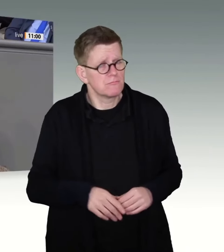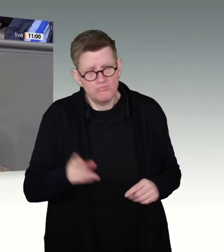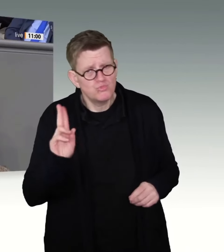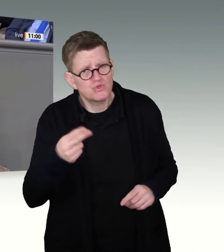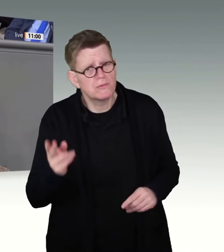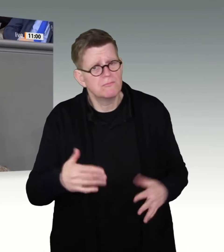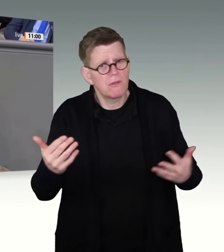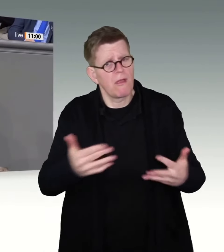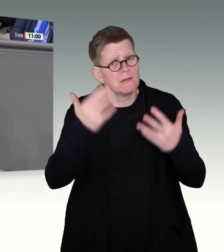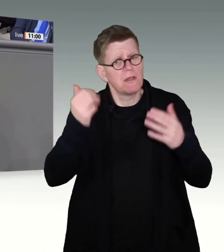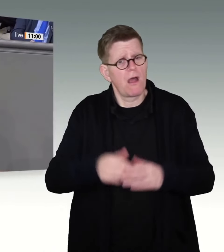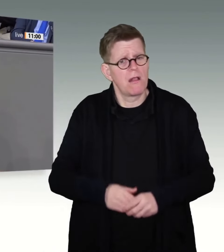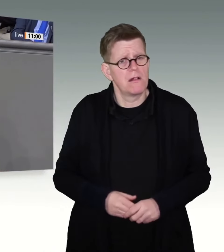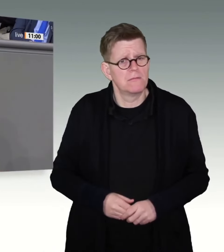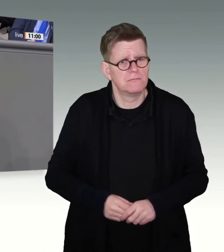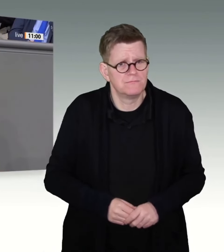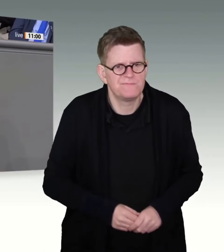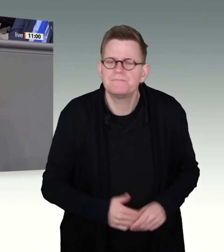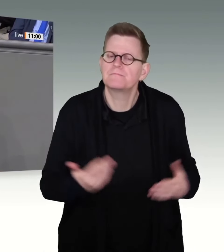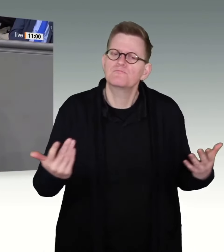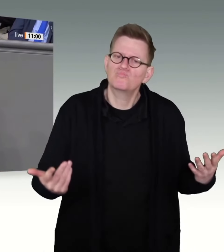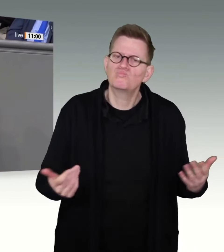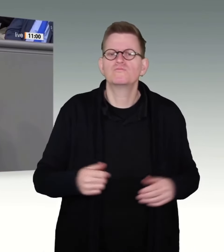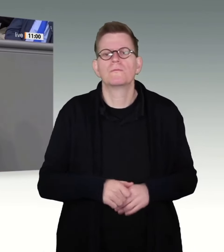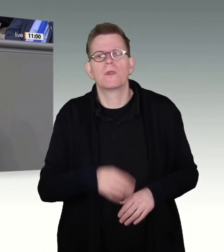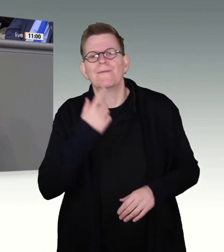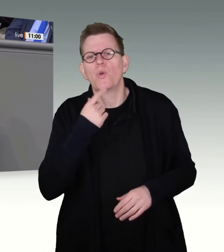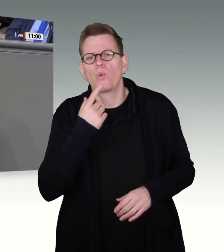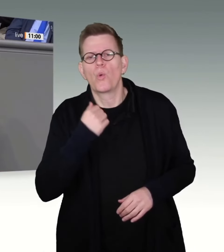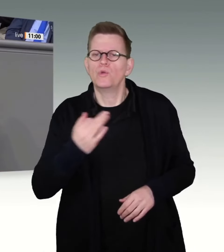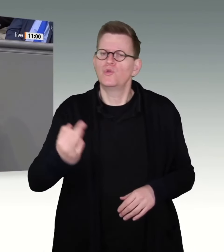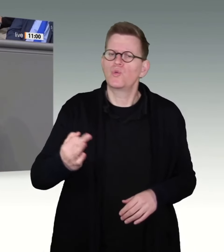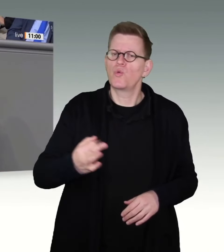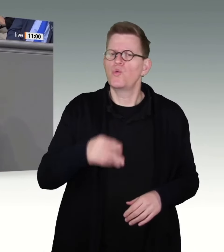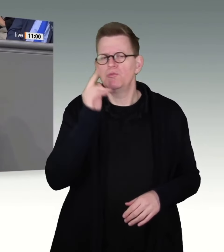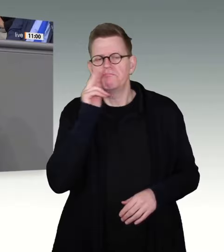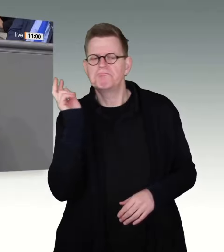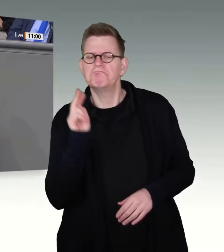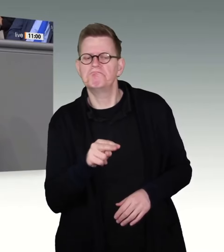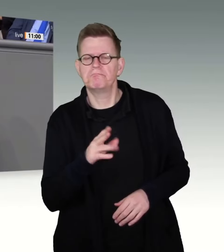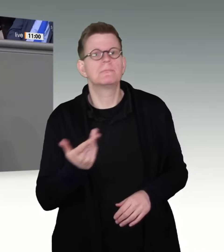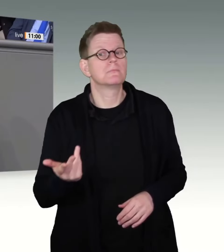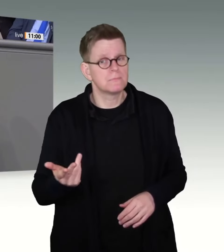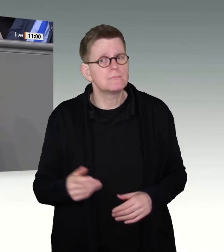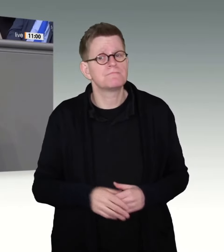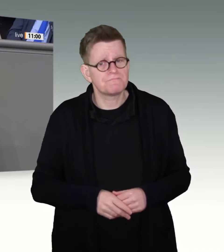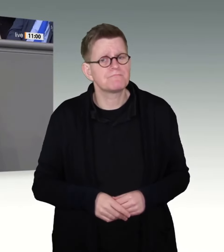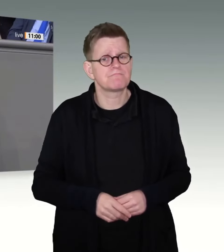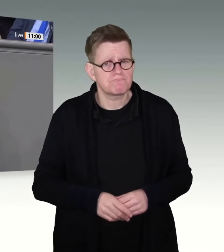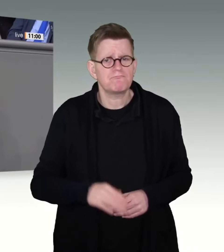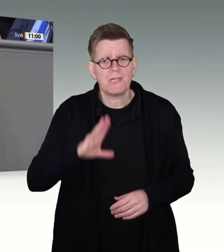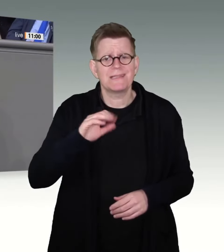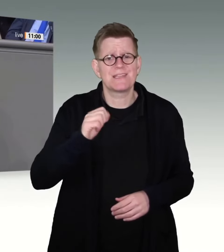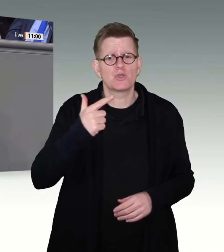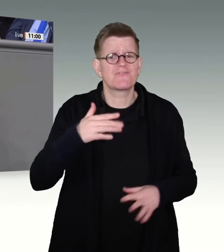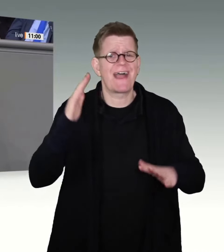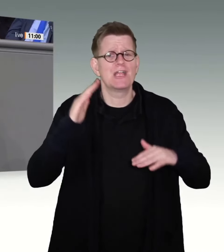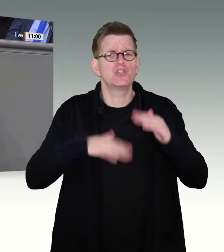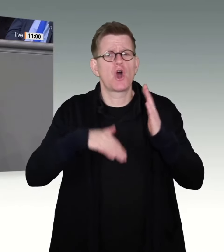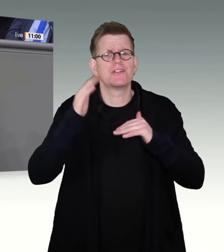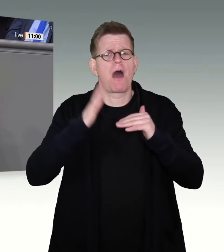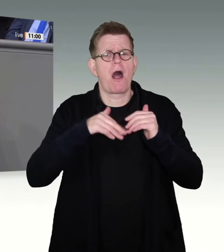wenn man das Ganze aus einem rot-grünen Winkel betrachtet. Denn dann ist man dem großen Ziel der CO2-Neutralität wieder ein